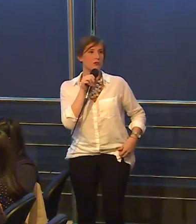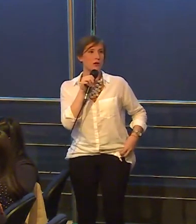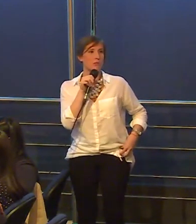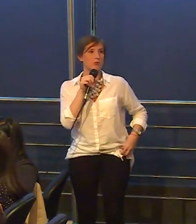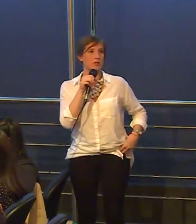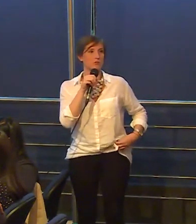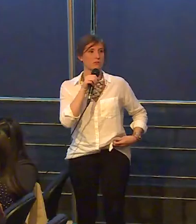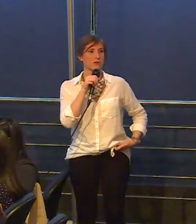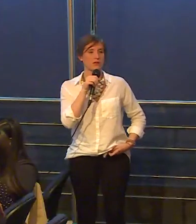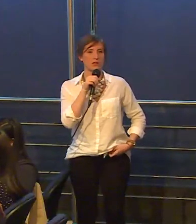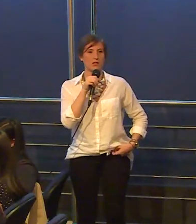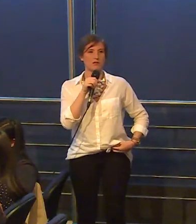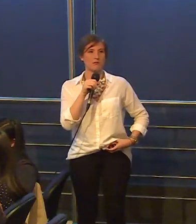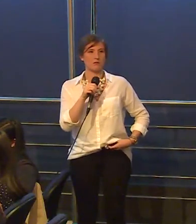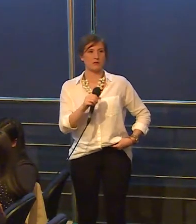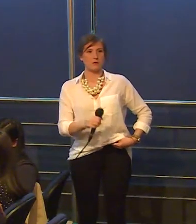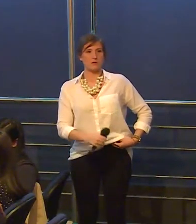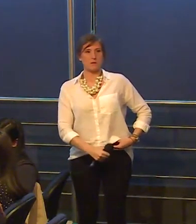¿Alguna otra pregunta?